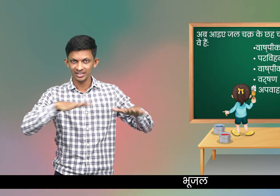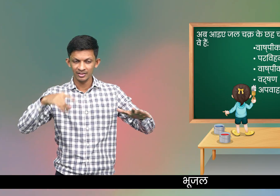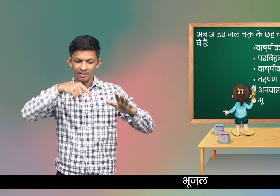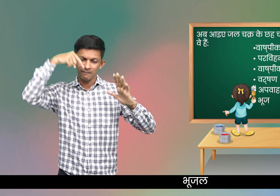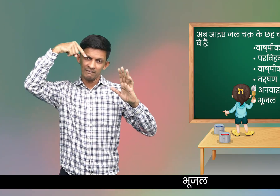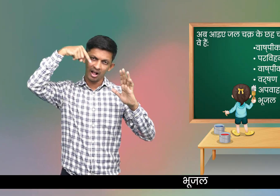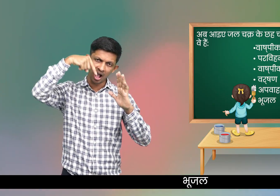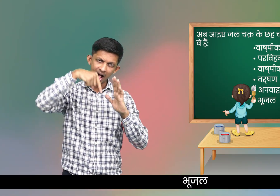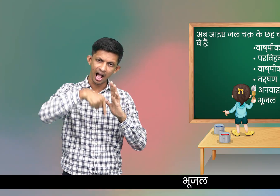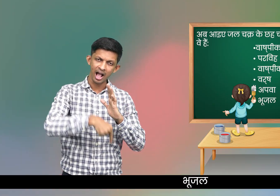भूजल।